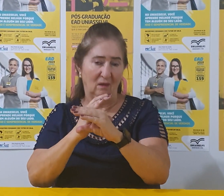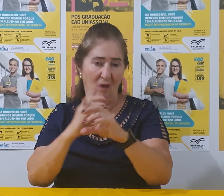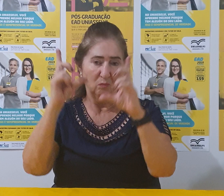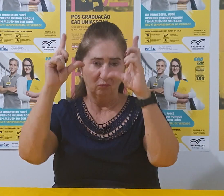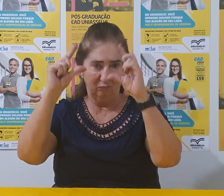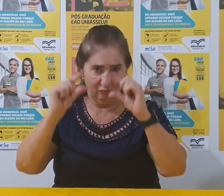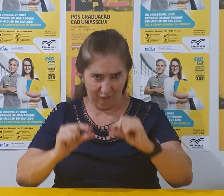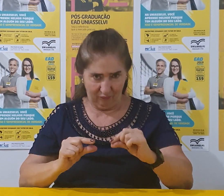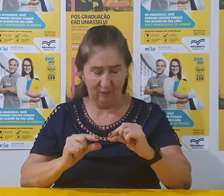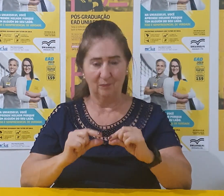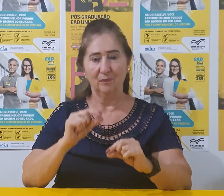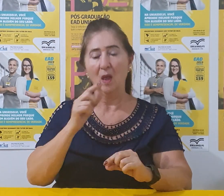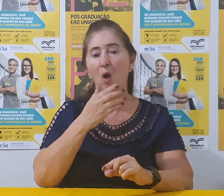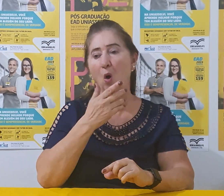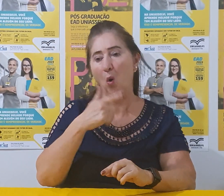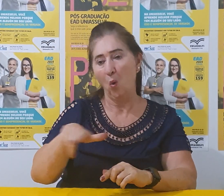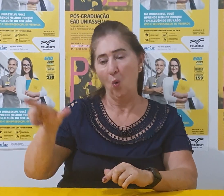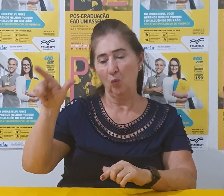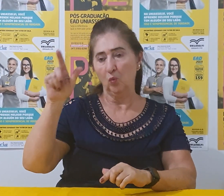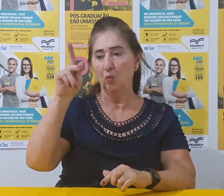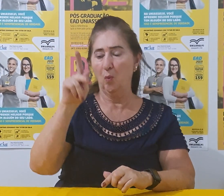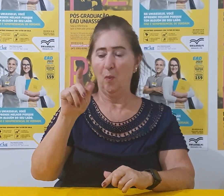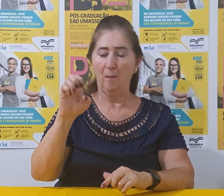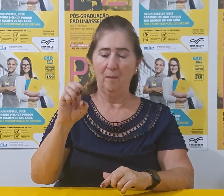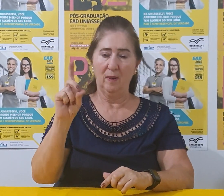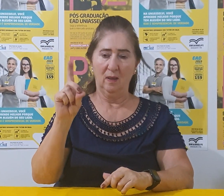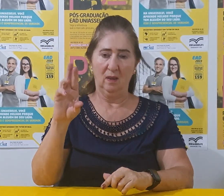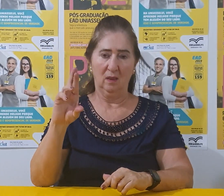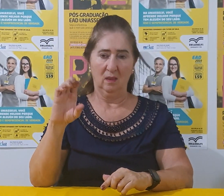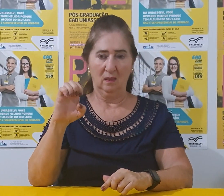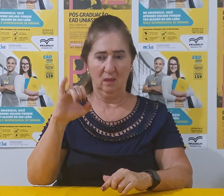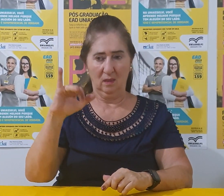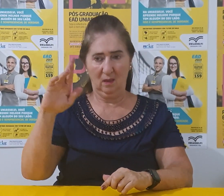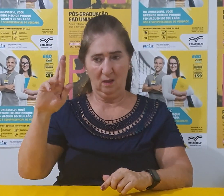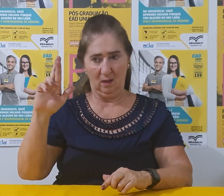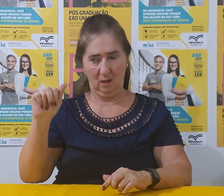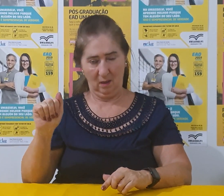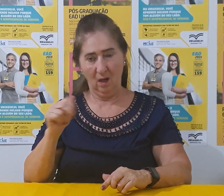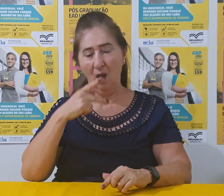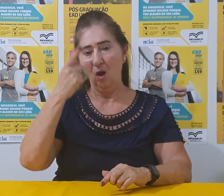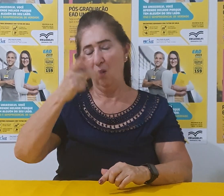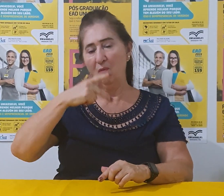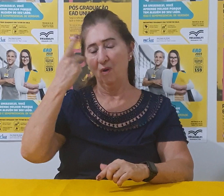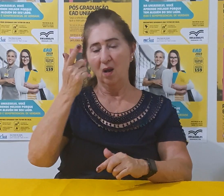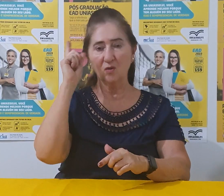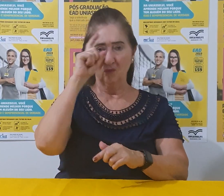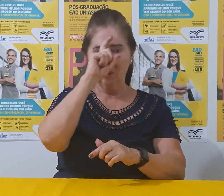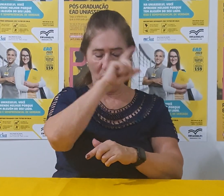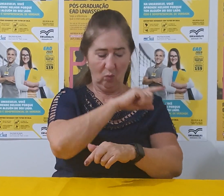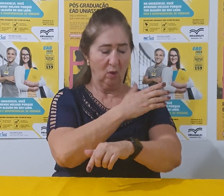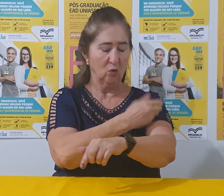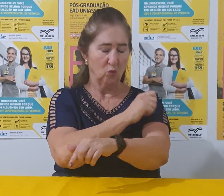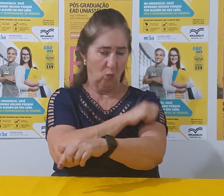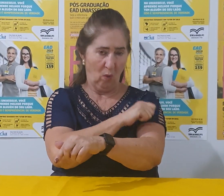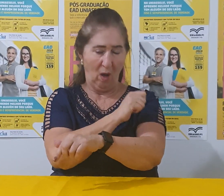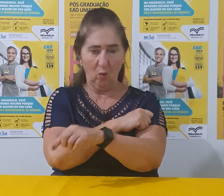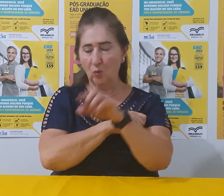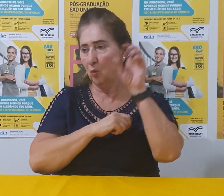Pedreira, ao abordar as dificuldades da aprendizagem do aluno surdo perante ao ouvinte, afirma